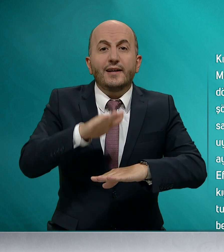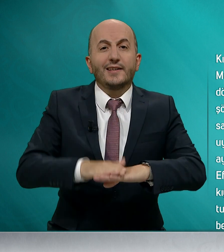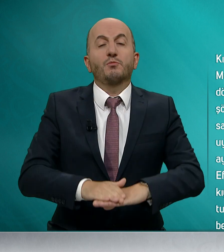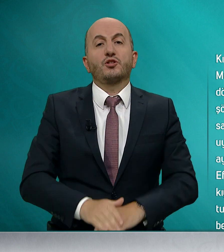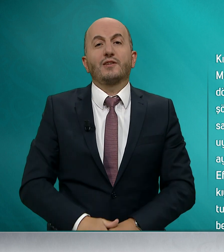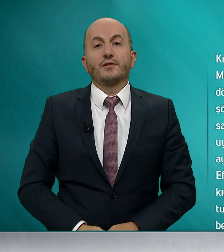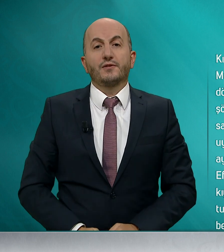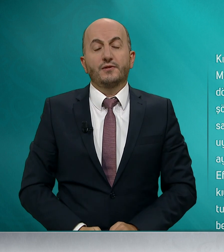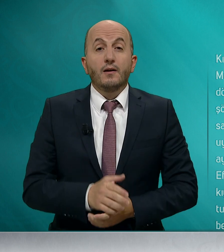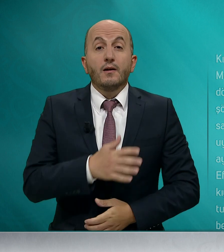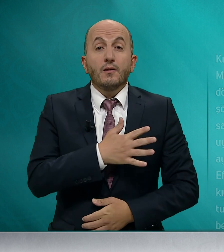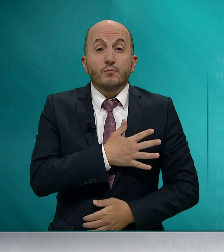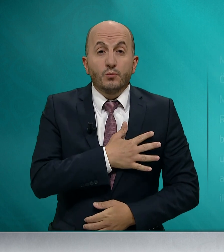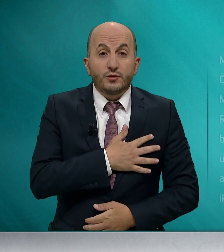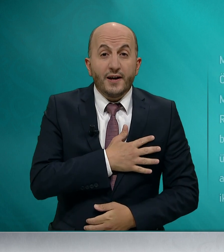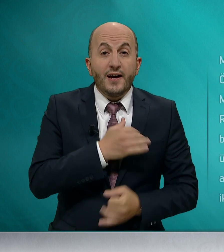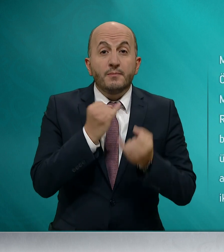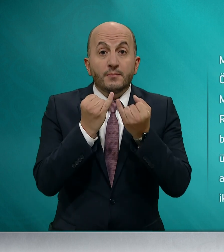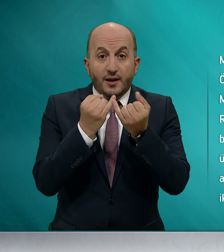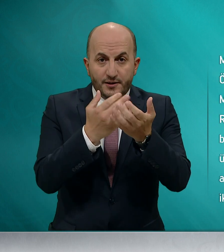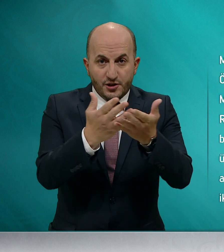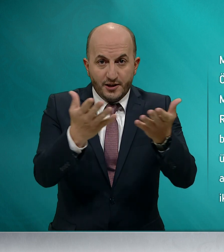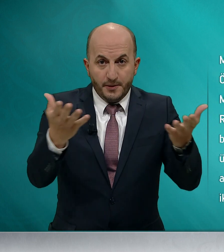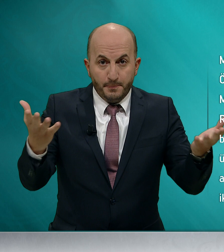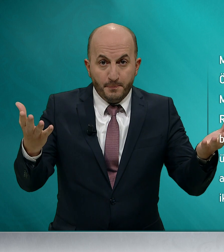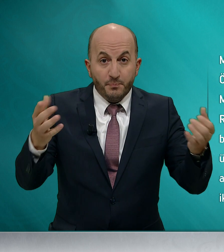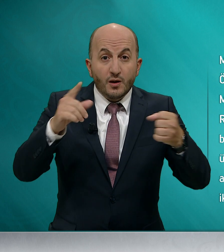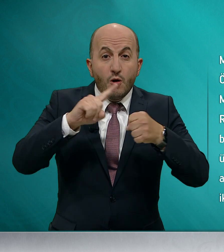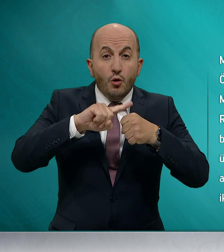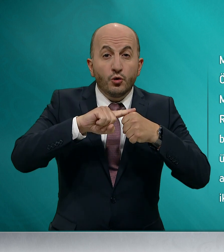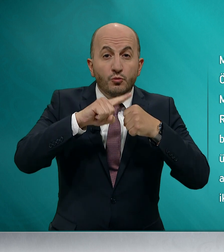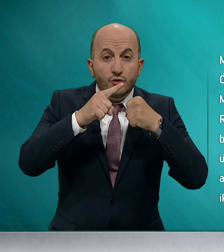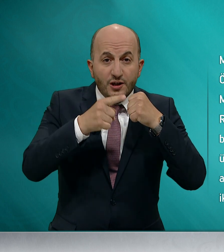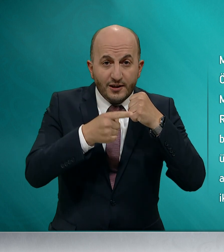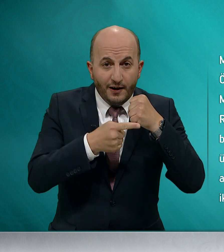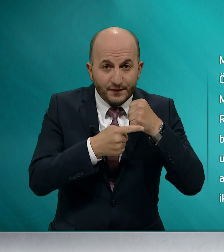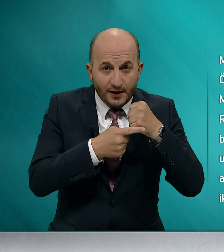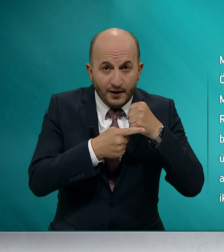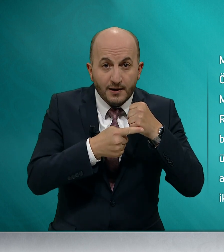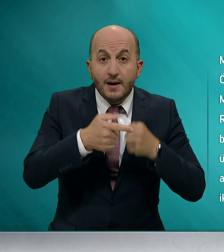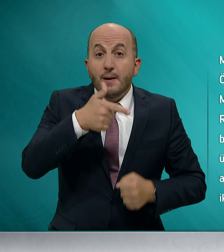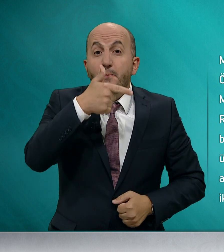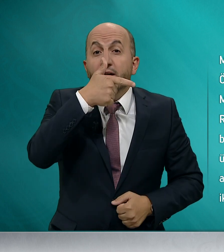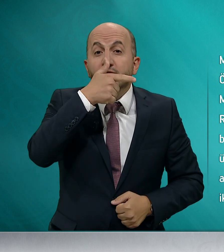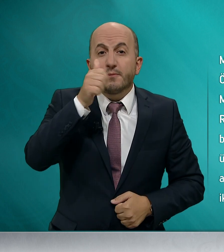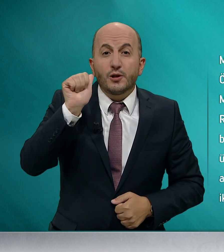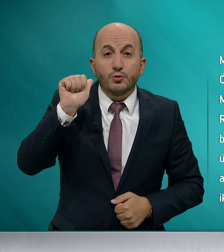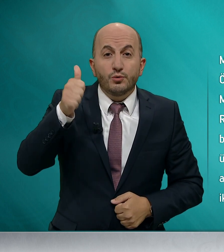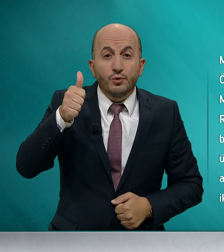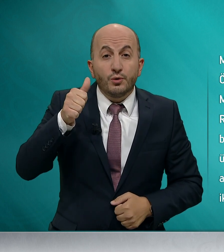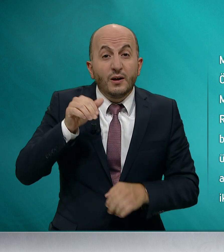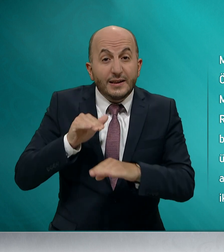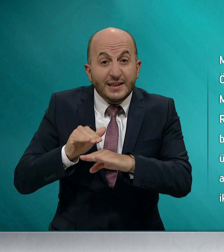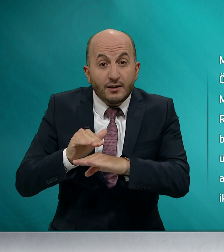işaret etmiştir. Muhterem kardeşlerim, önümüzdeki hafta Perşembe